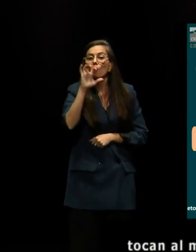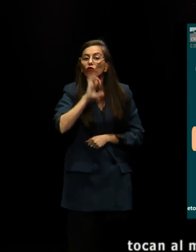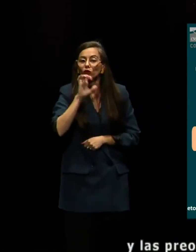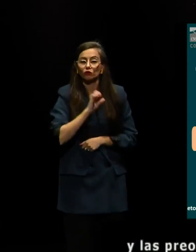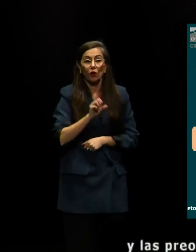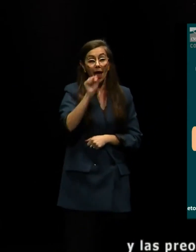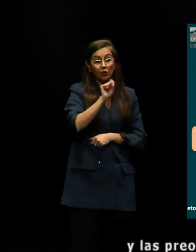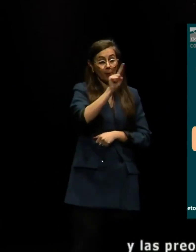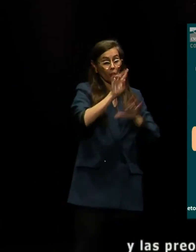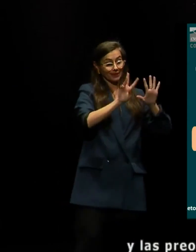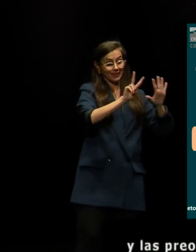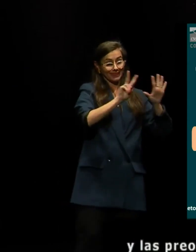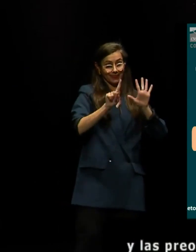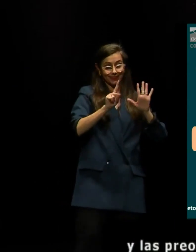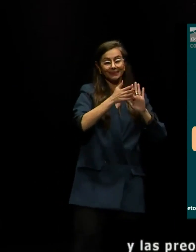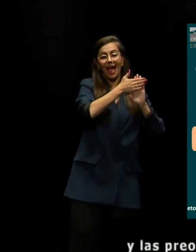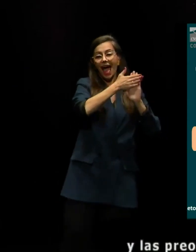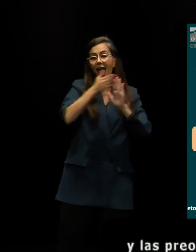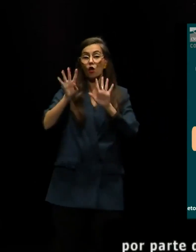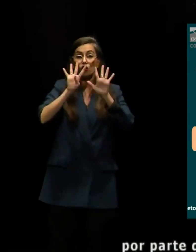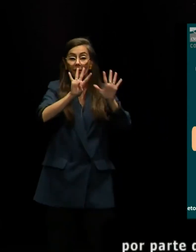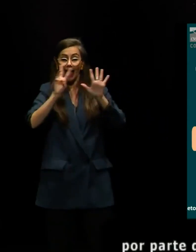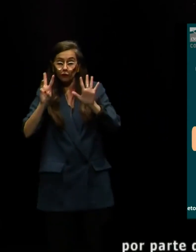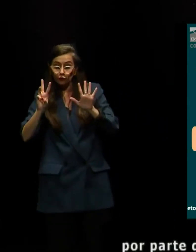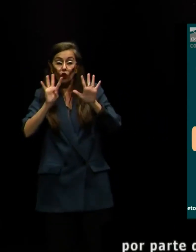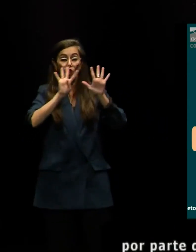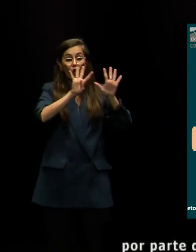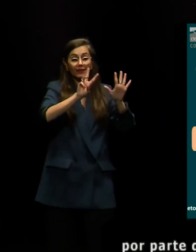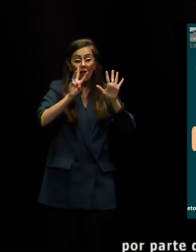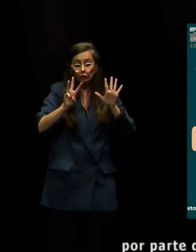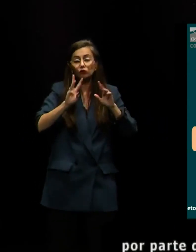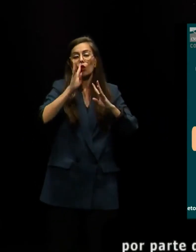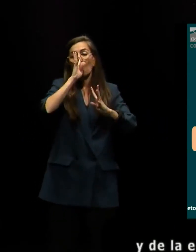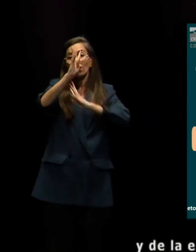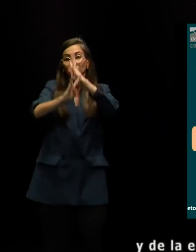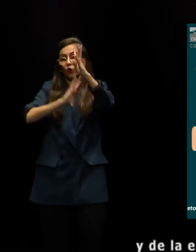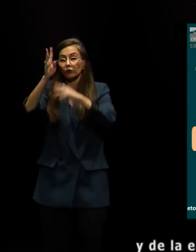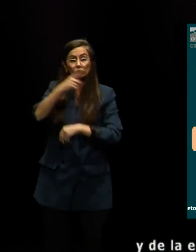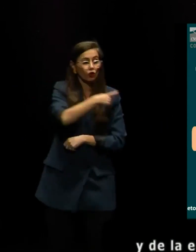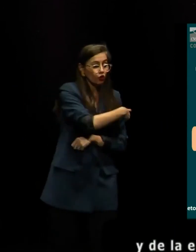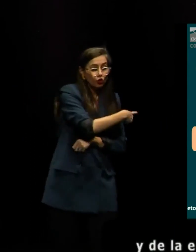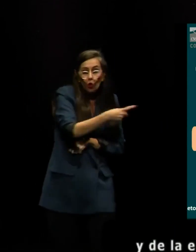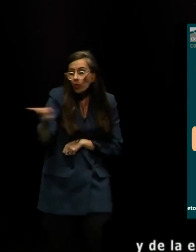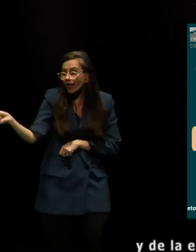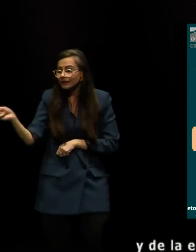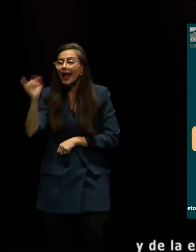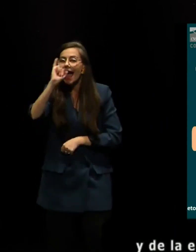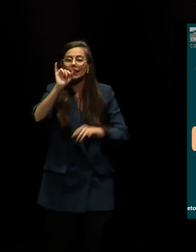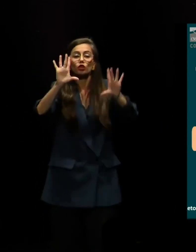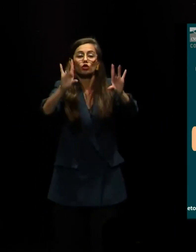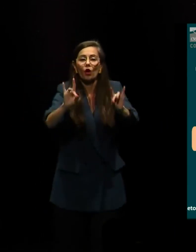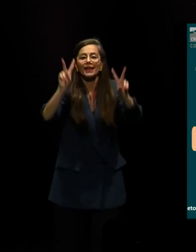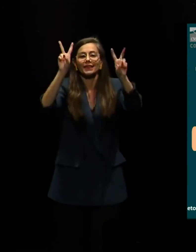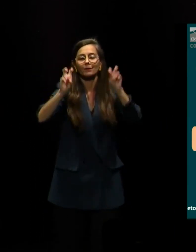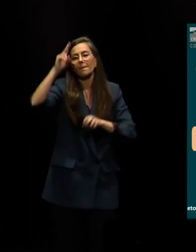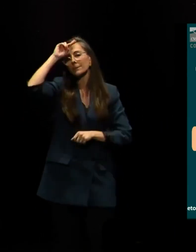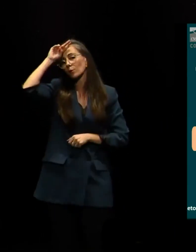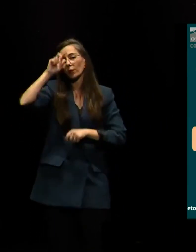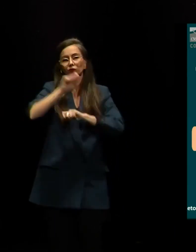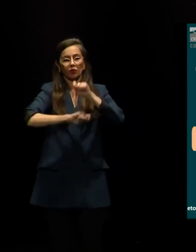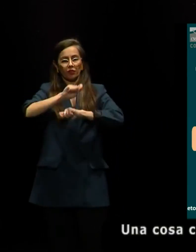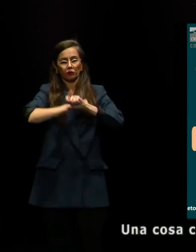¿no? Una cosa curiosa es que desde el 76, pasando al 98 y